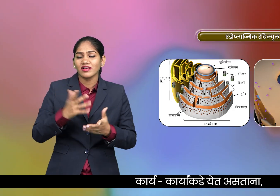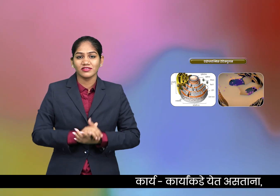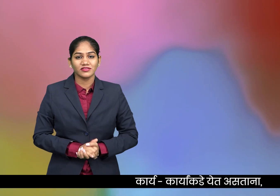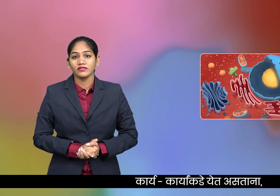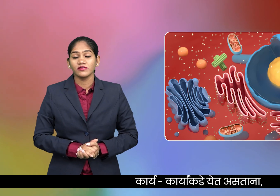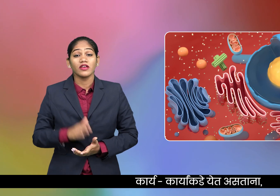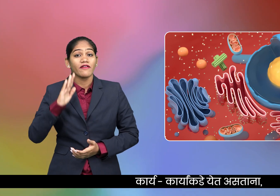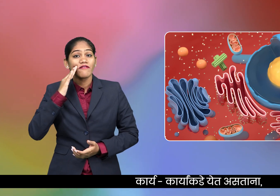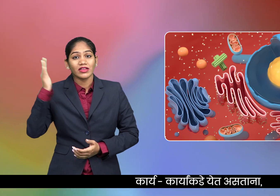कार्याकडे येत असताना